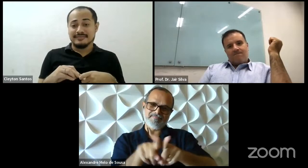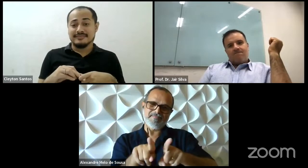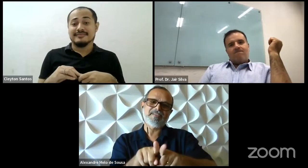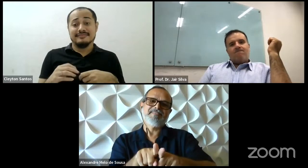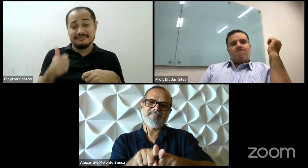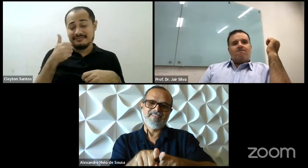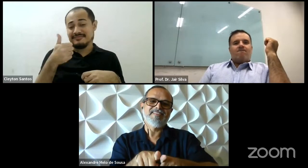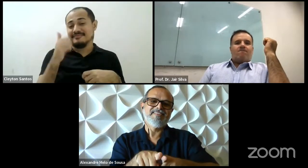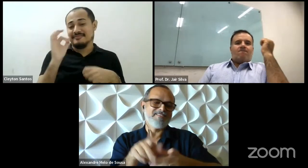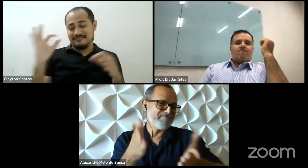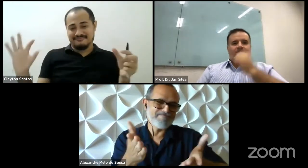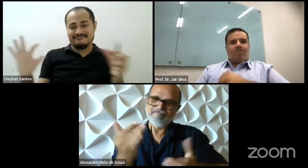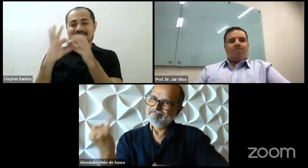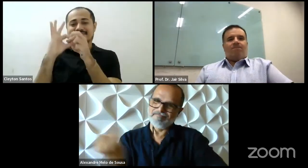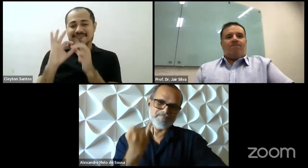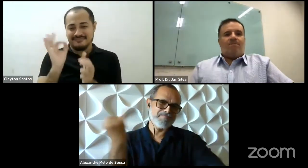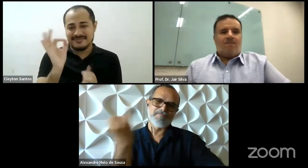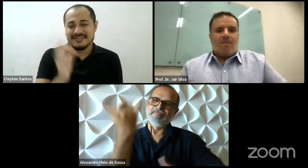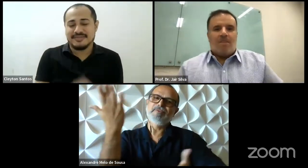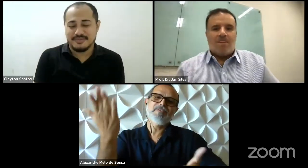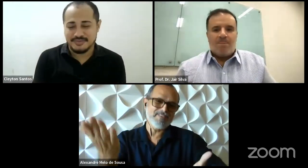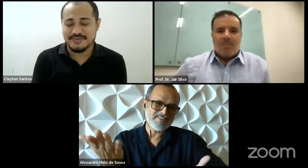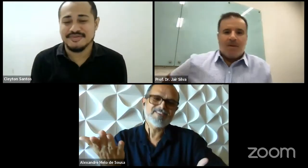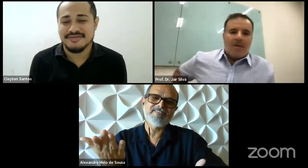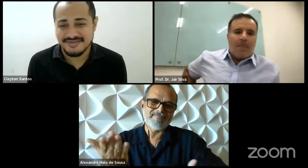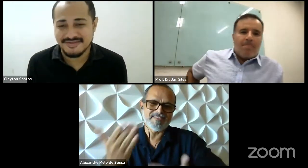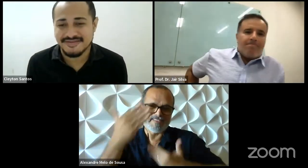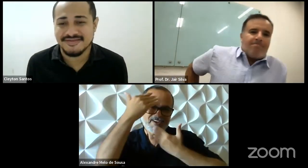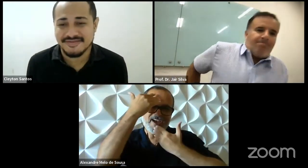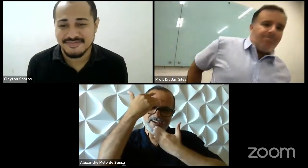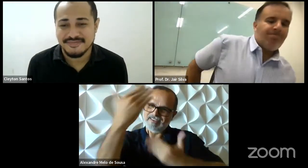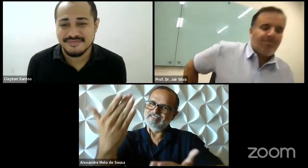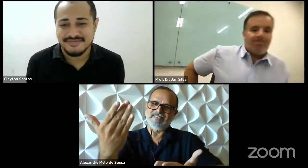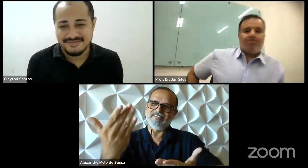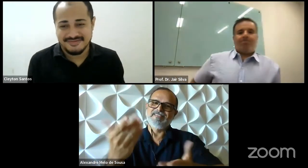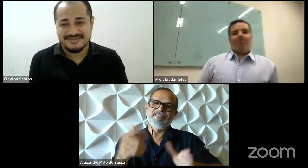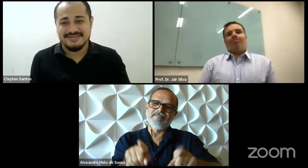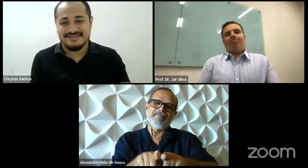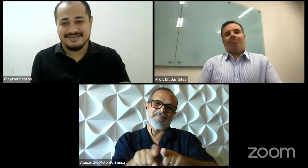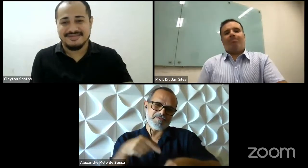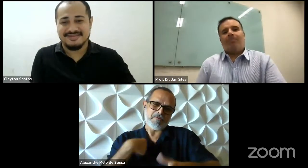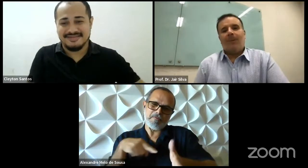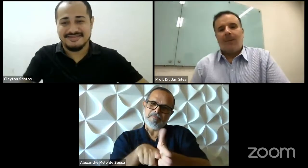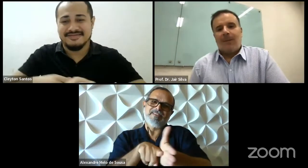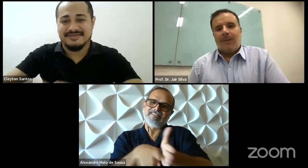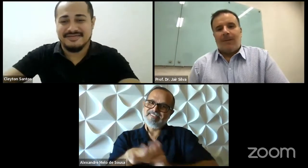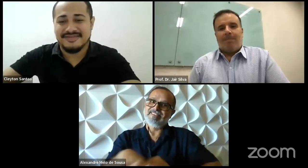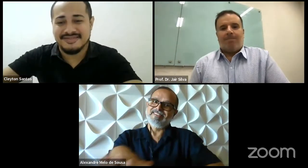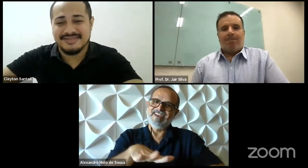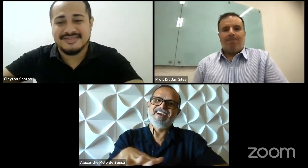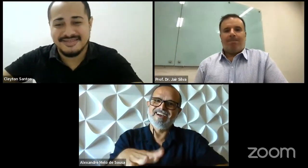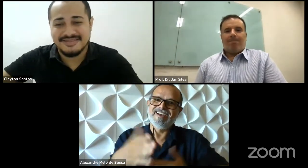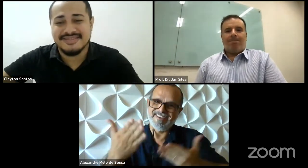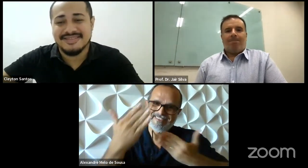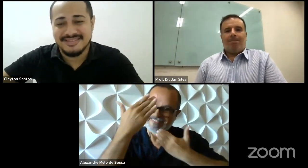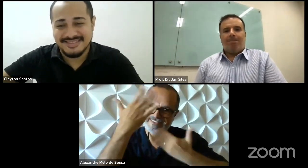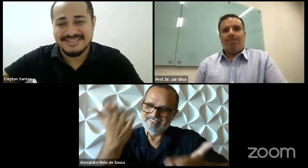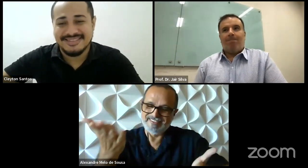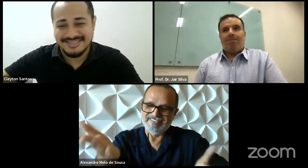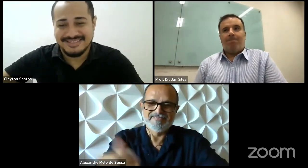E hoje é um modelo para uma pesquisa maior futura, né? Então, isso é muito importante, né? Então, eu agradeço